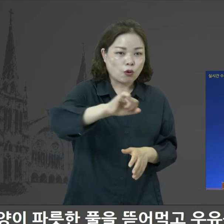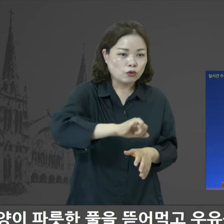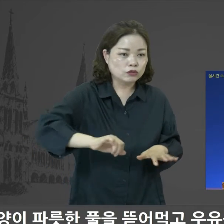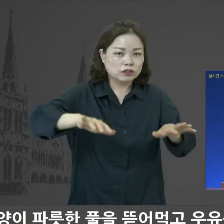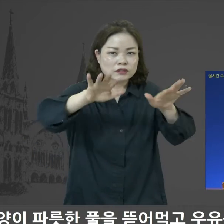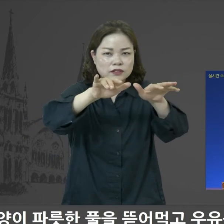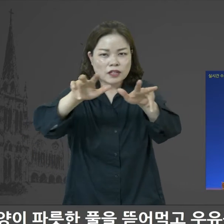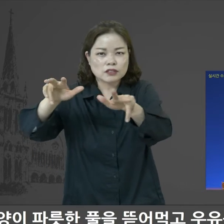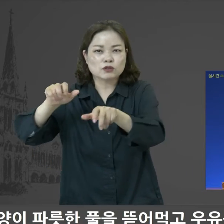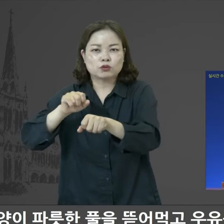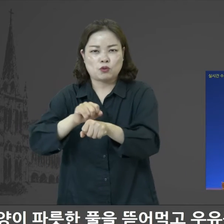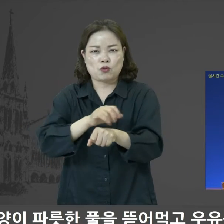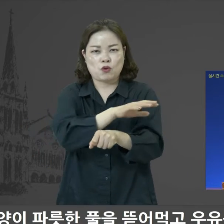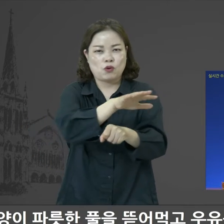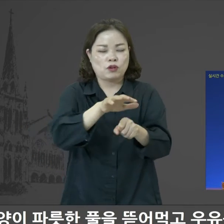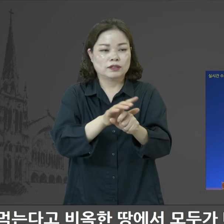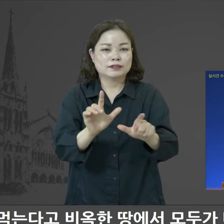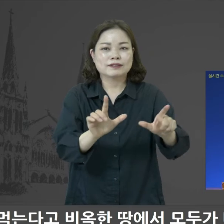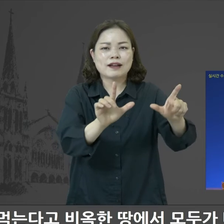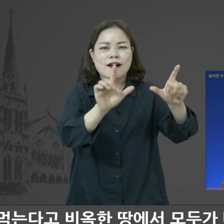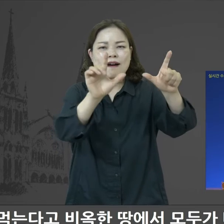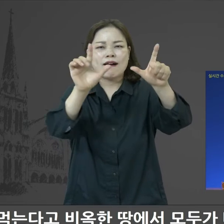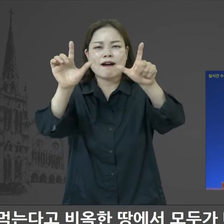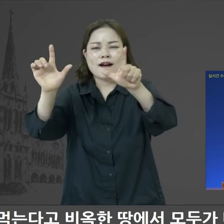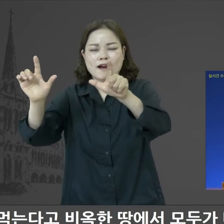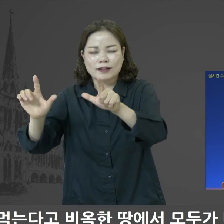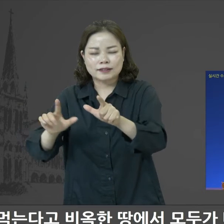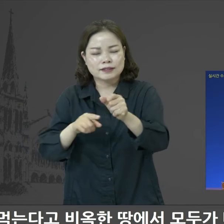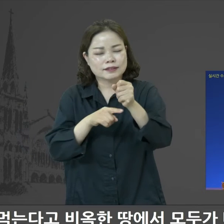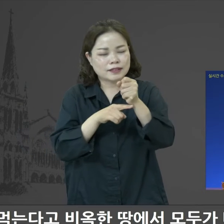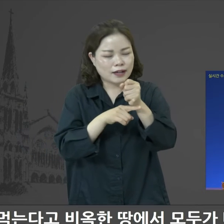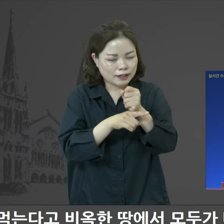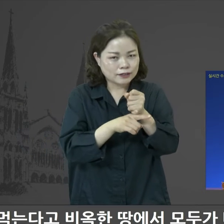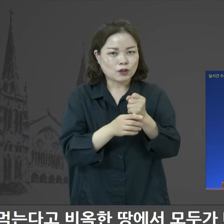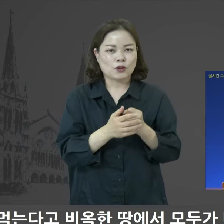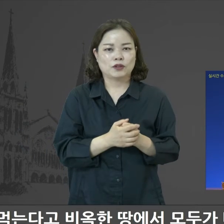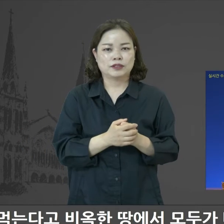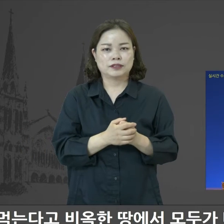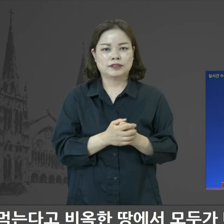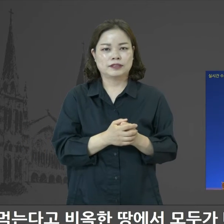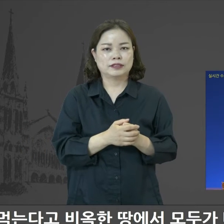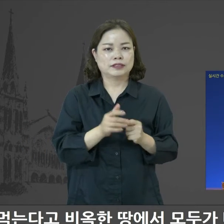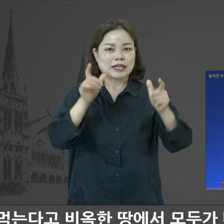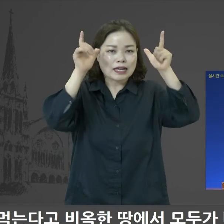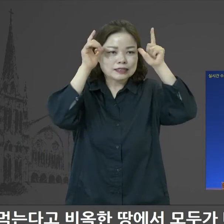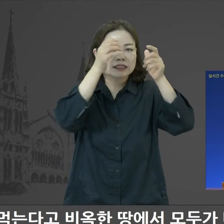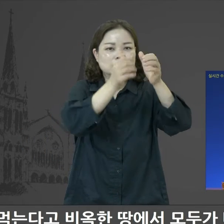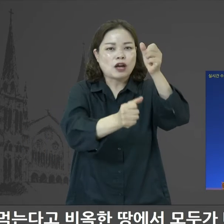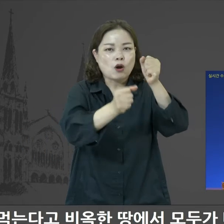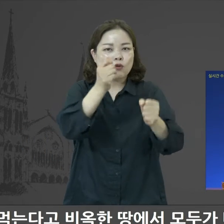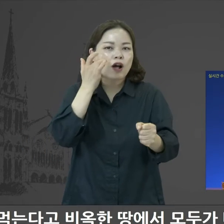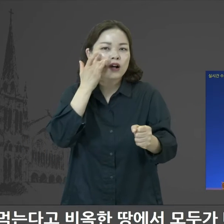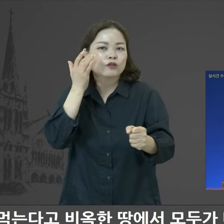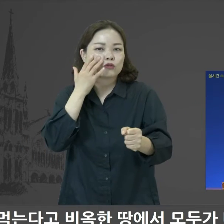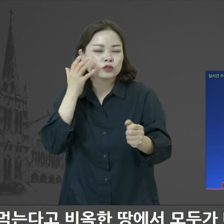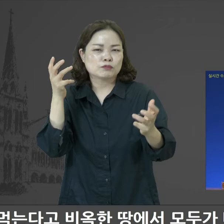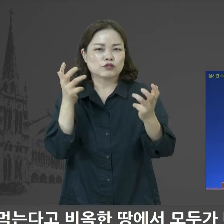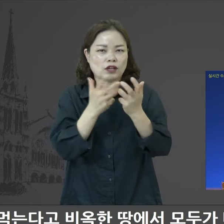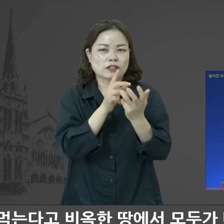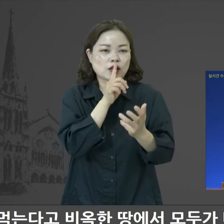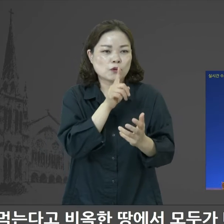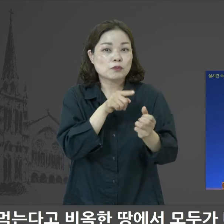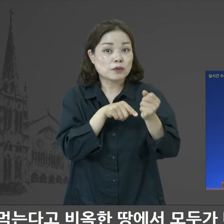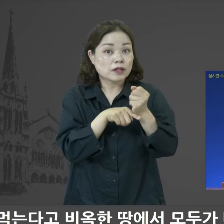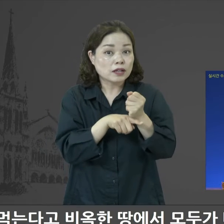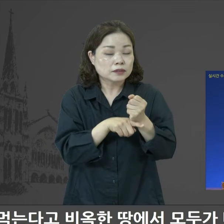삶을 살게 된다는 것을 수사학적으로 젖과 꿀이 흐른다라고 표현한 것입니다. 저는 개인적으로 마지막 이